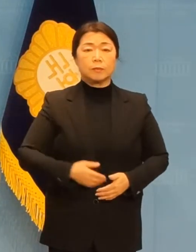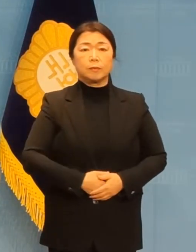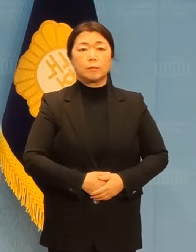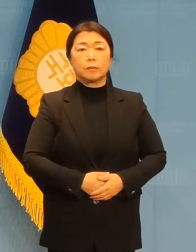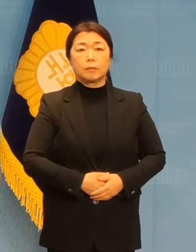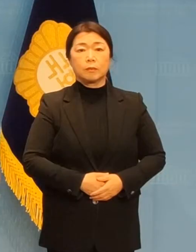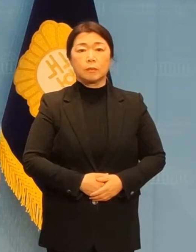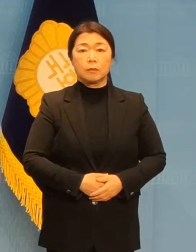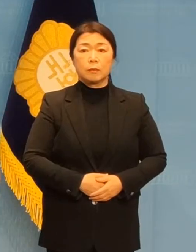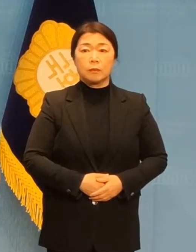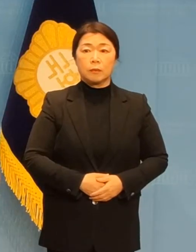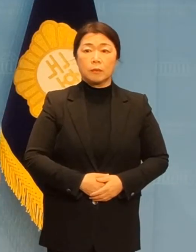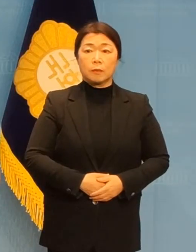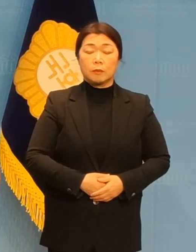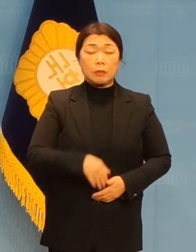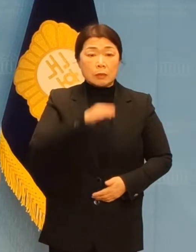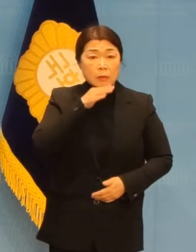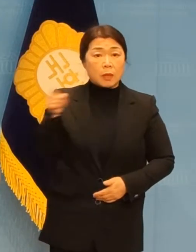실물 보여드릴까요?